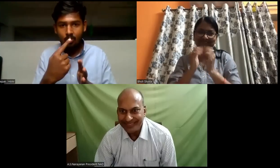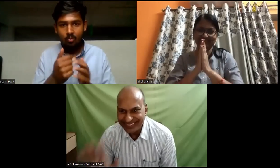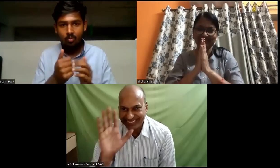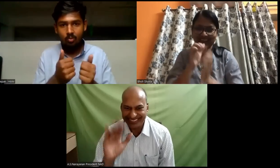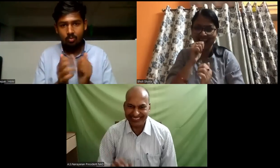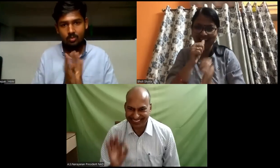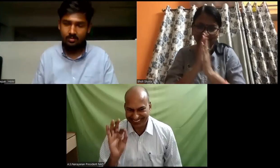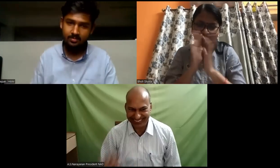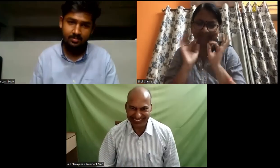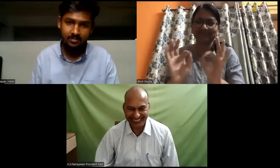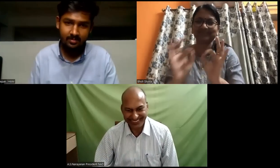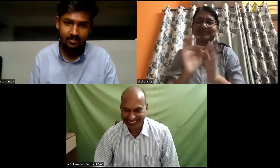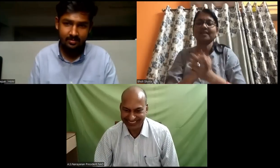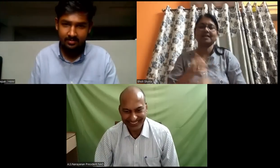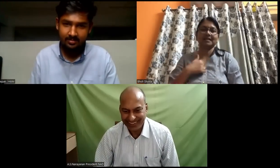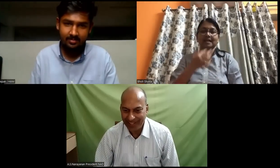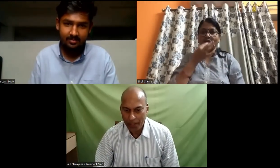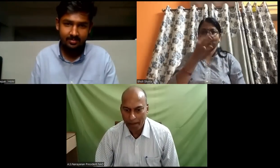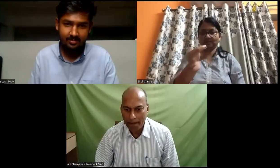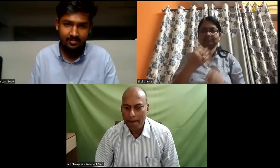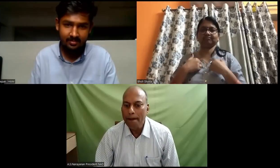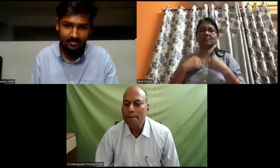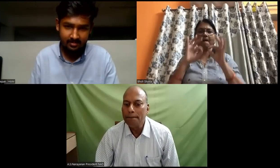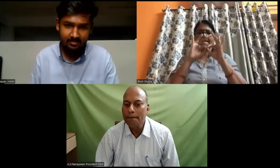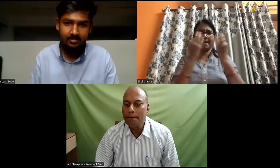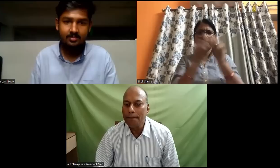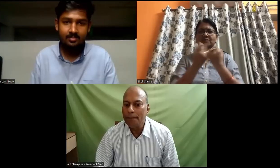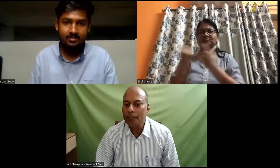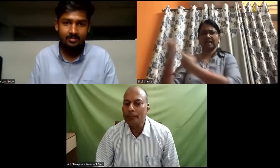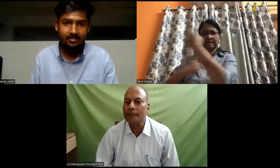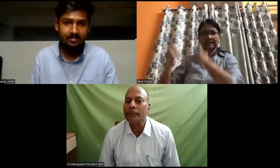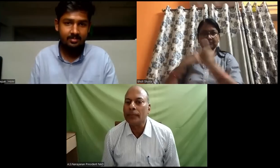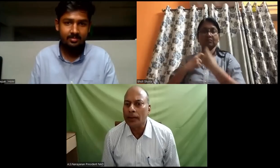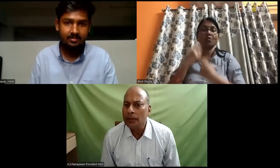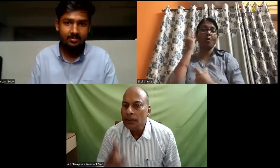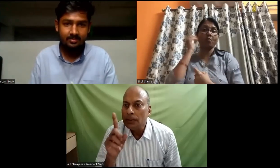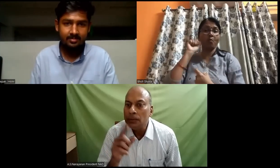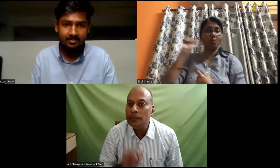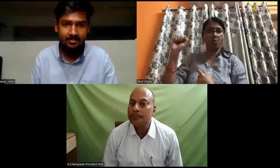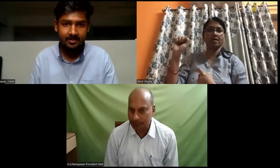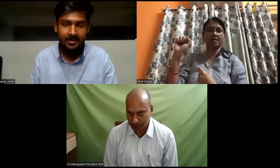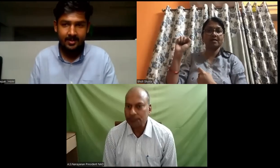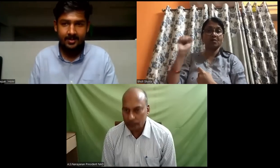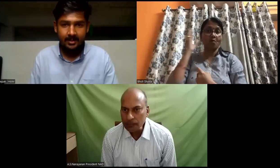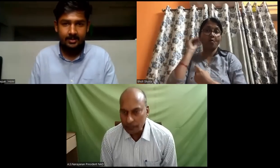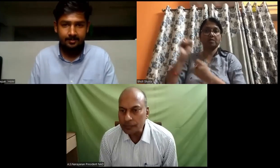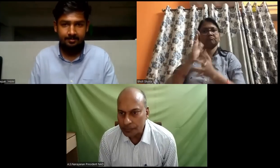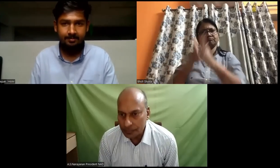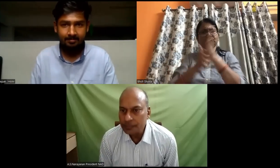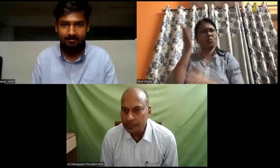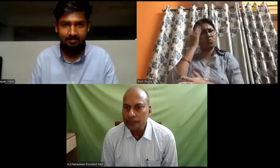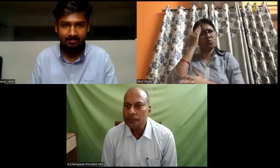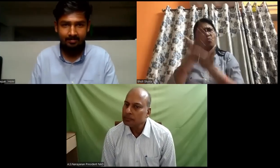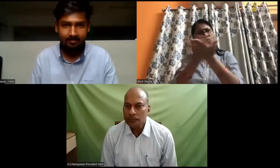खाने के लिए तुम लोग पकड़ते हो। मैं समझ रहा था कि पालने के लिए पकड़ रहे हो। पालते नहीं हो आप मछली। ये वाली जिंदा है।